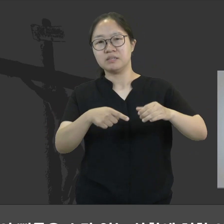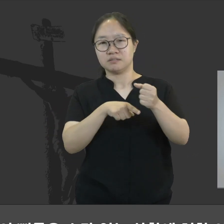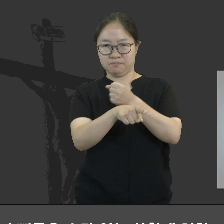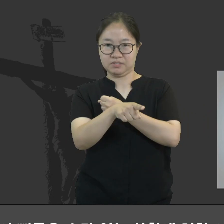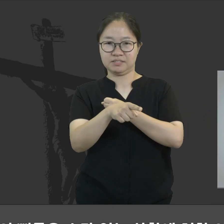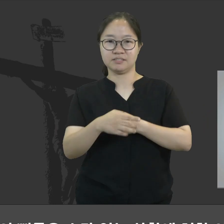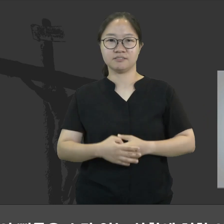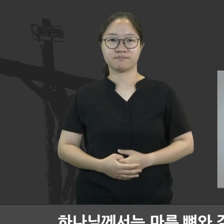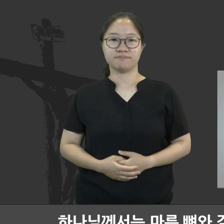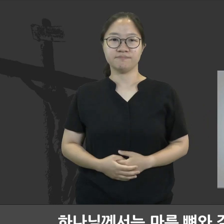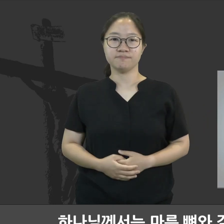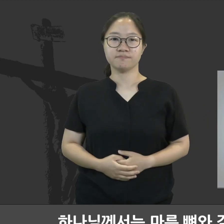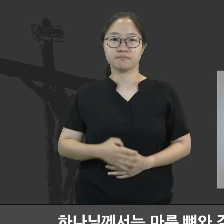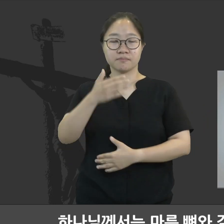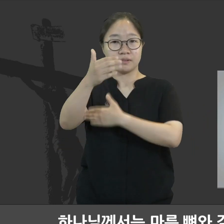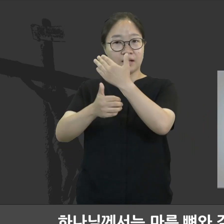의미합니다.